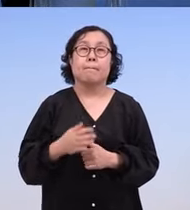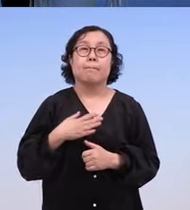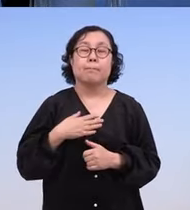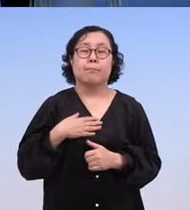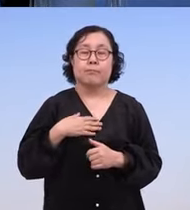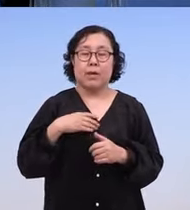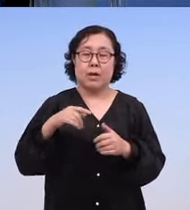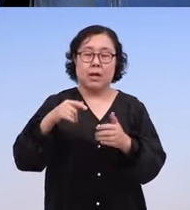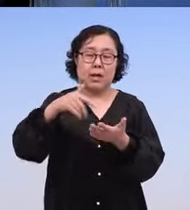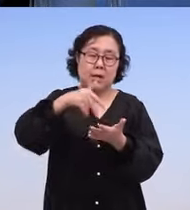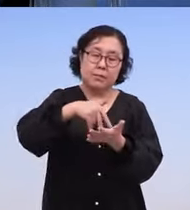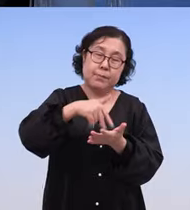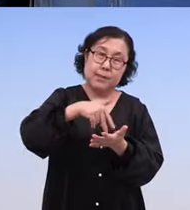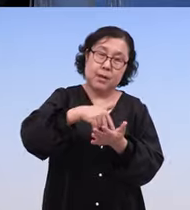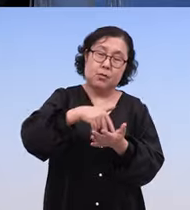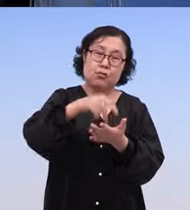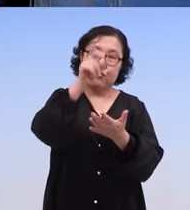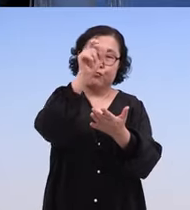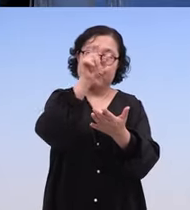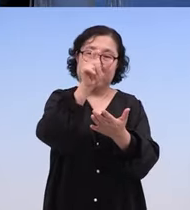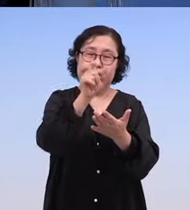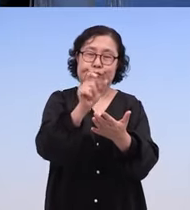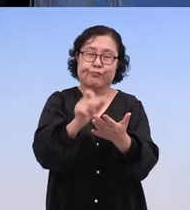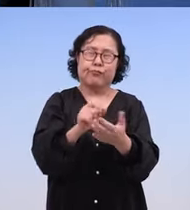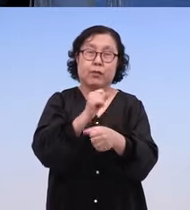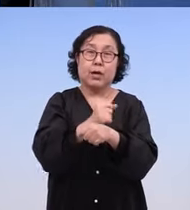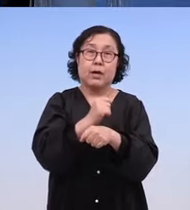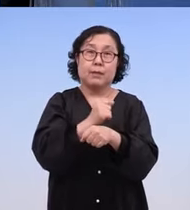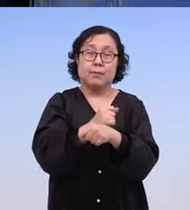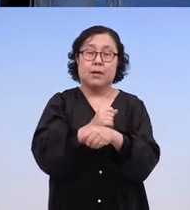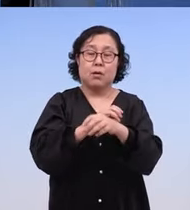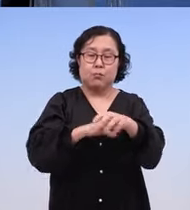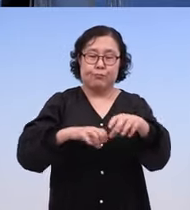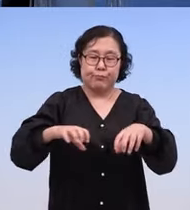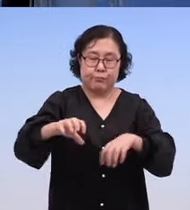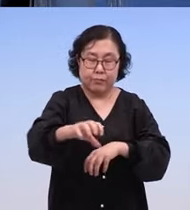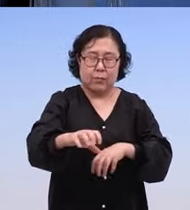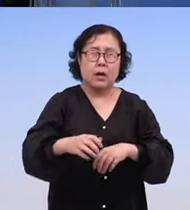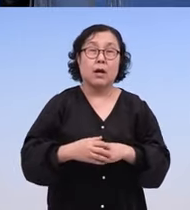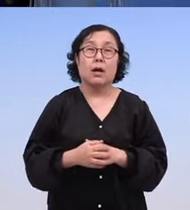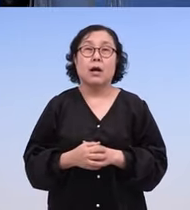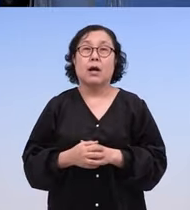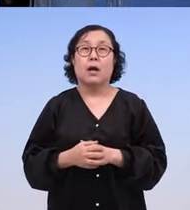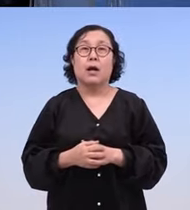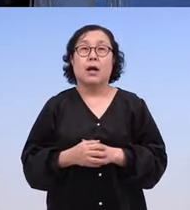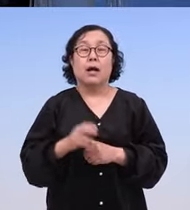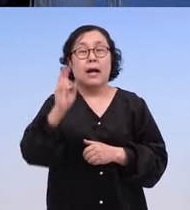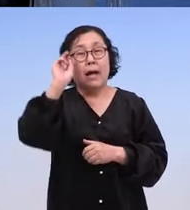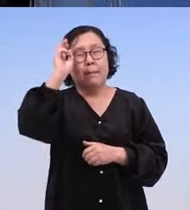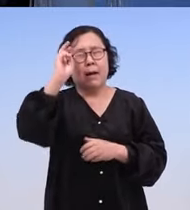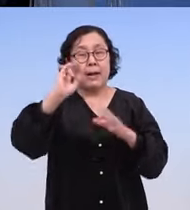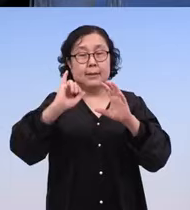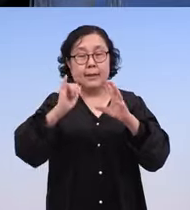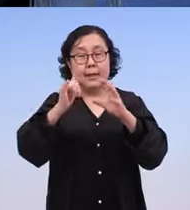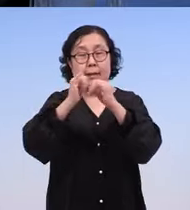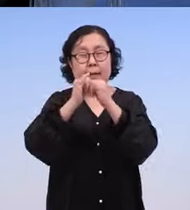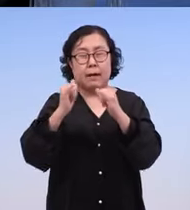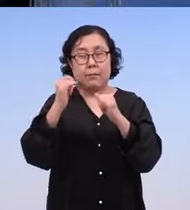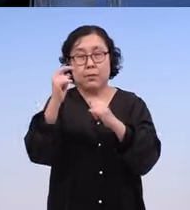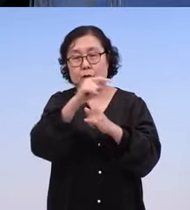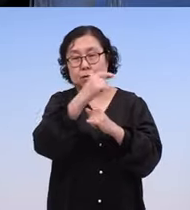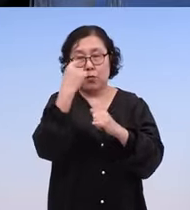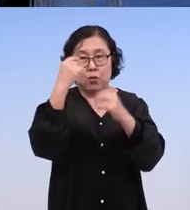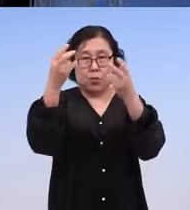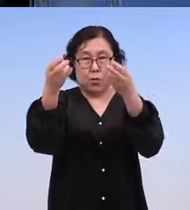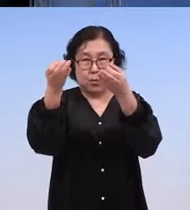자기의 상황을 이렇게 쭉 피력을 하고요. 대반전, 그 다음 들어보세요. 아마 세상